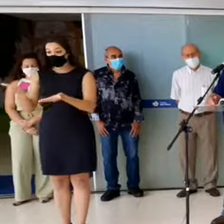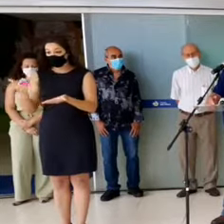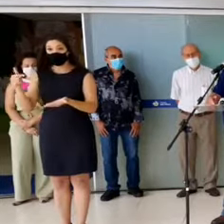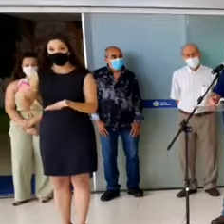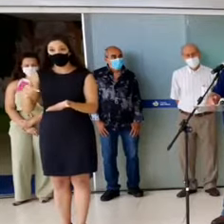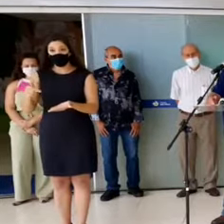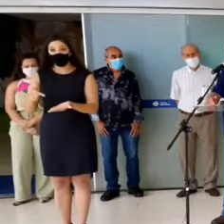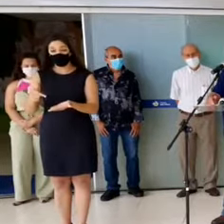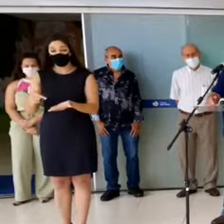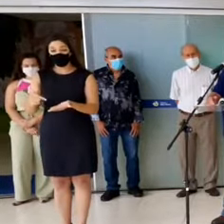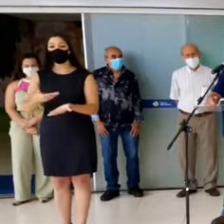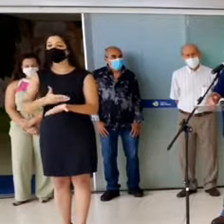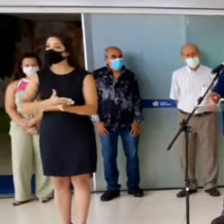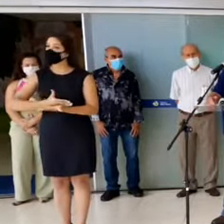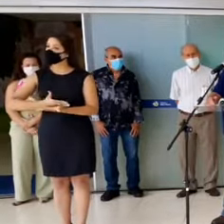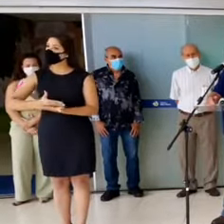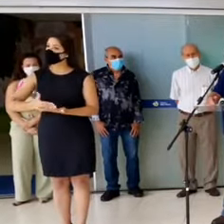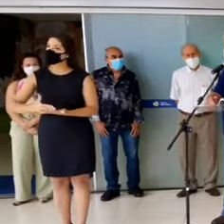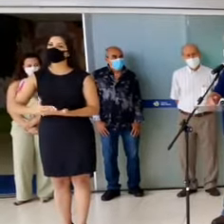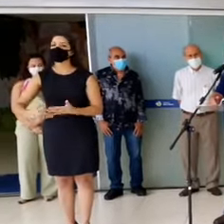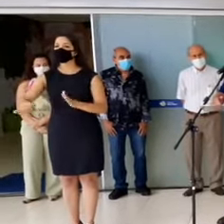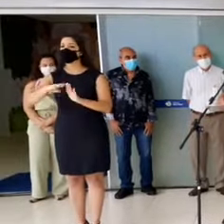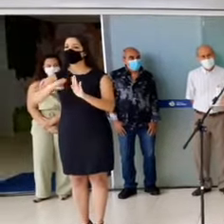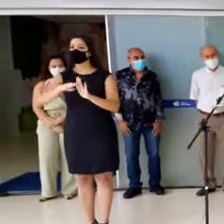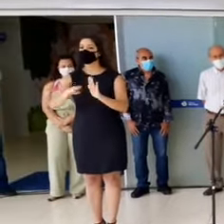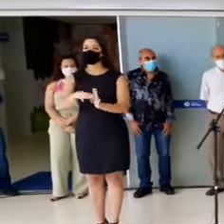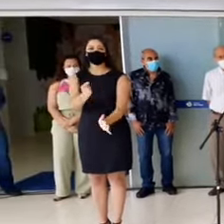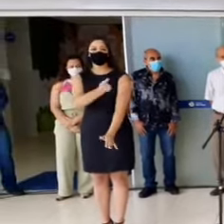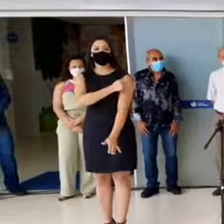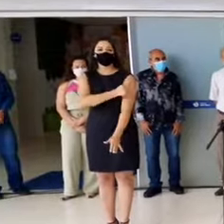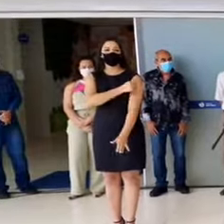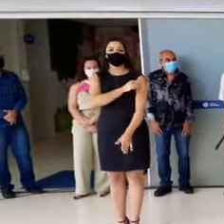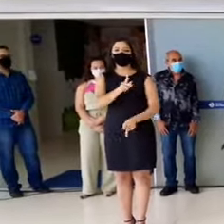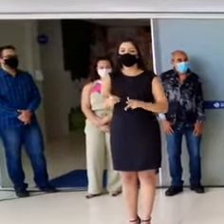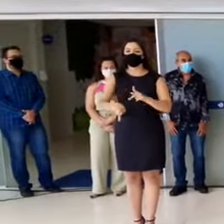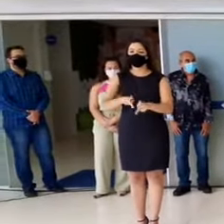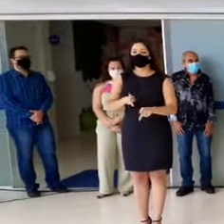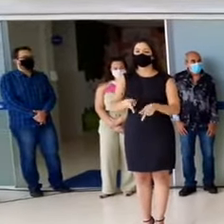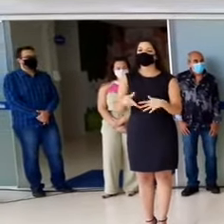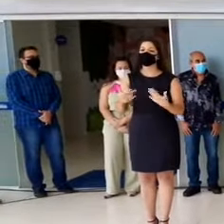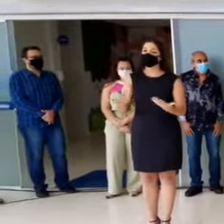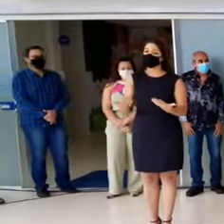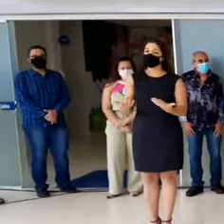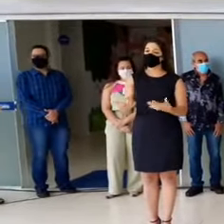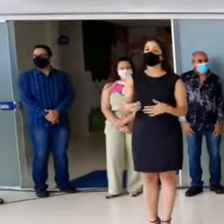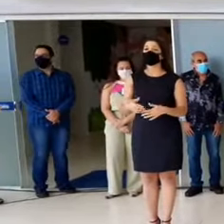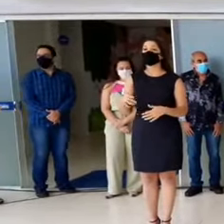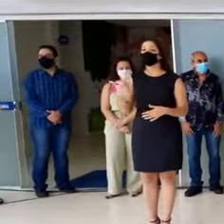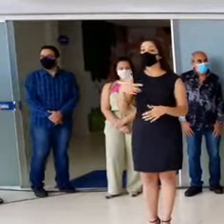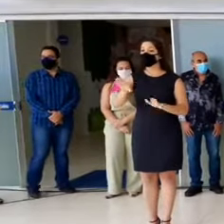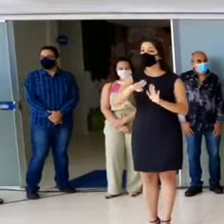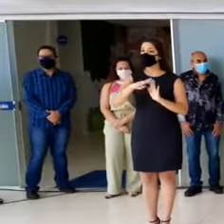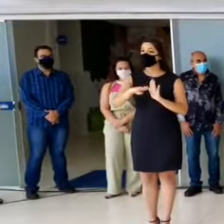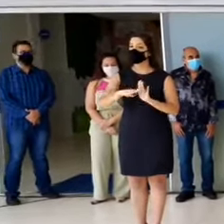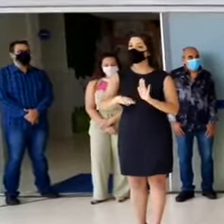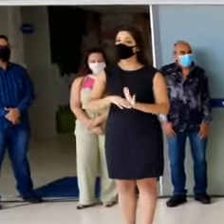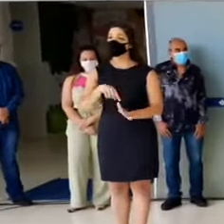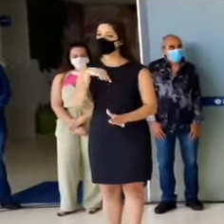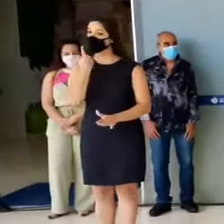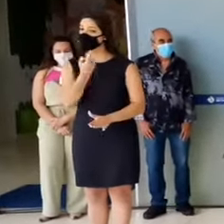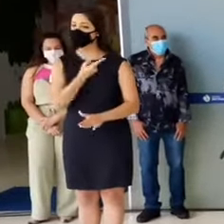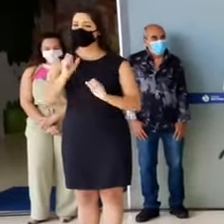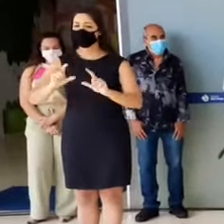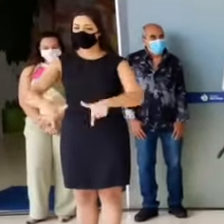vacina, começarmos a fazer a nossa parte. Então é outra etapa que nós